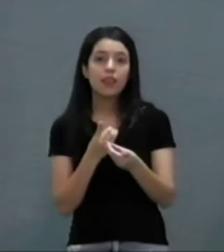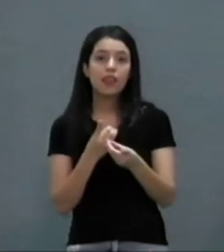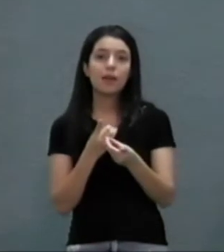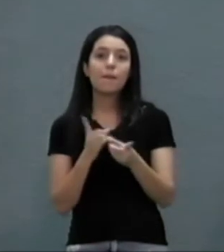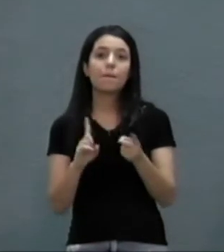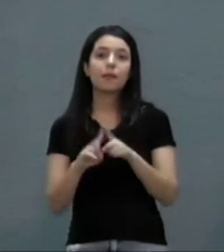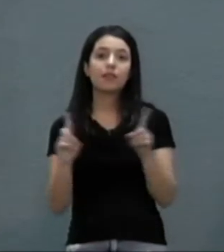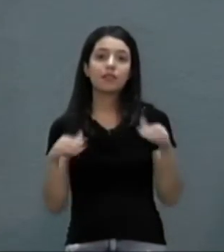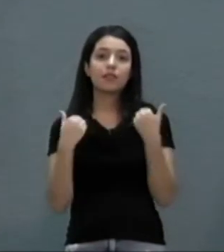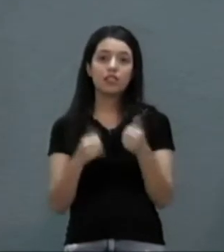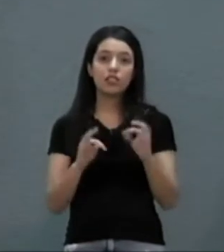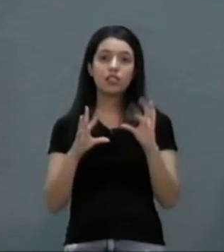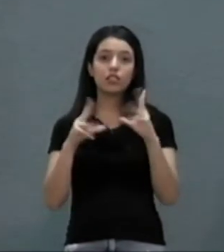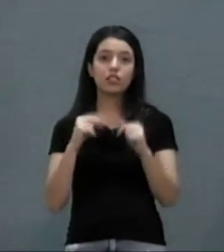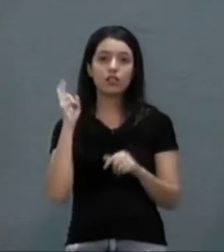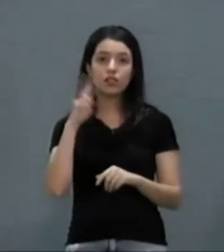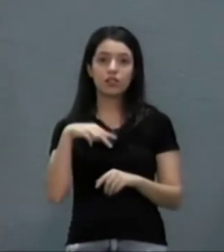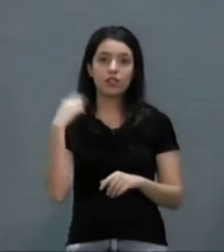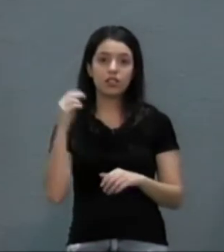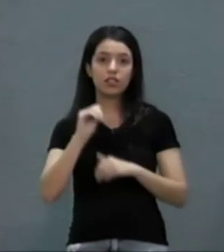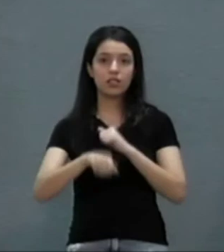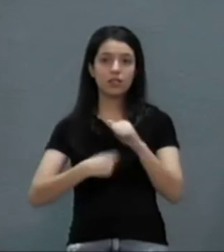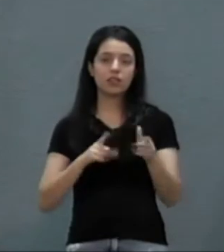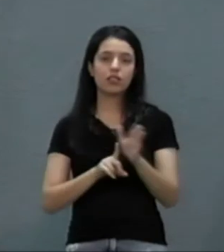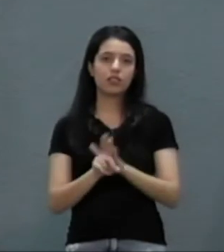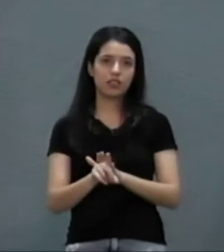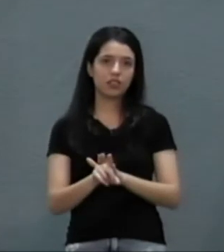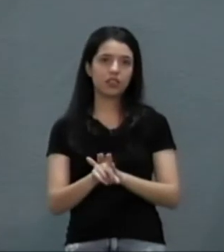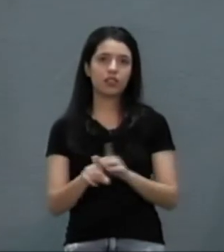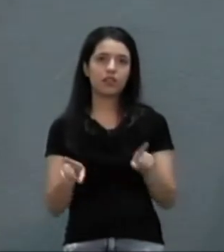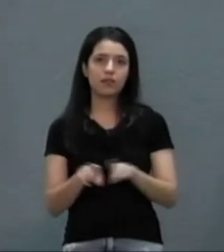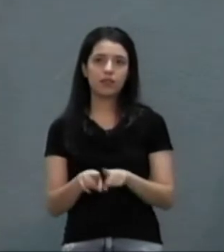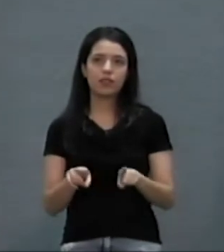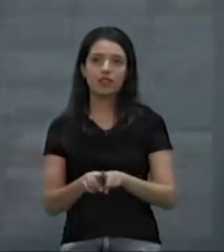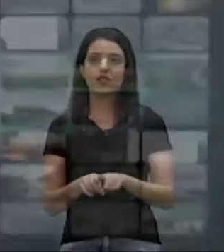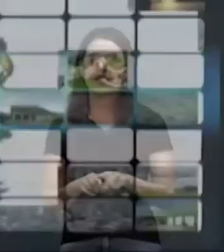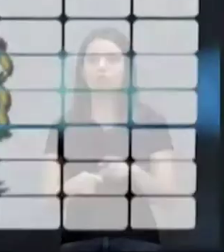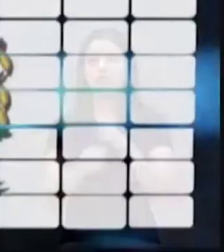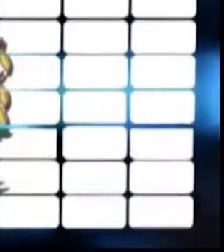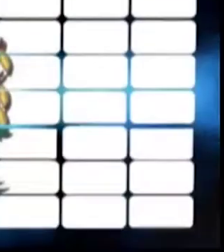administração municipal de Cacoal. No mais, a todos, fique com Deus. Um abraço.